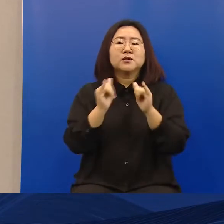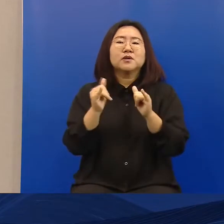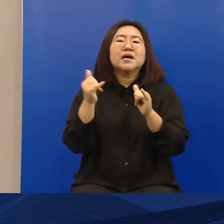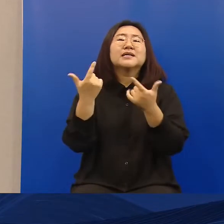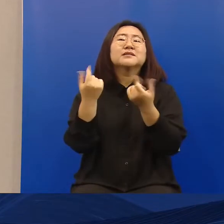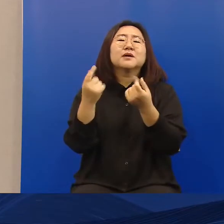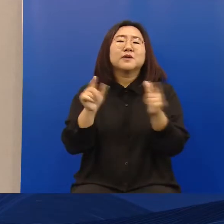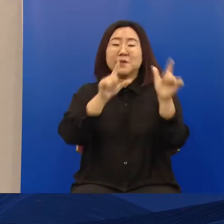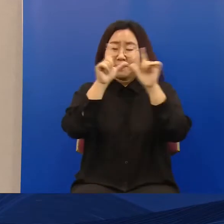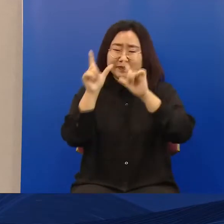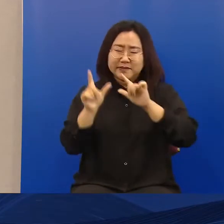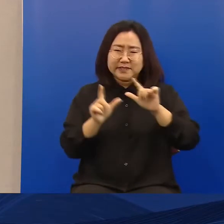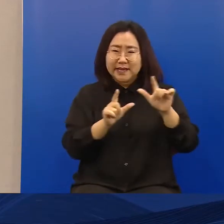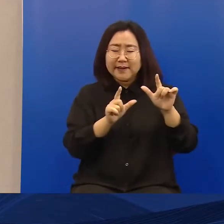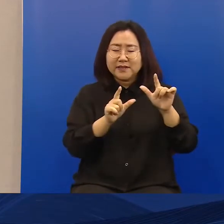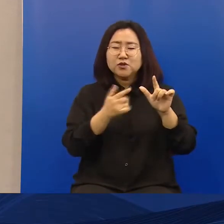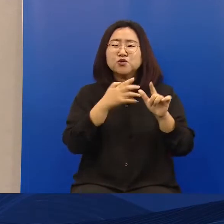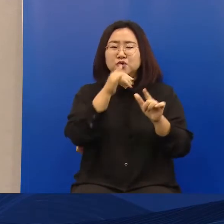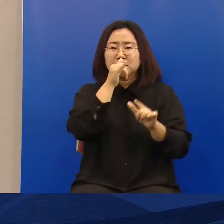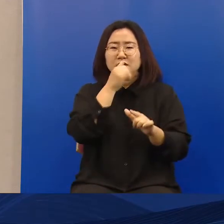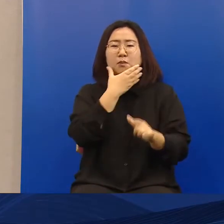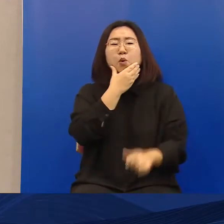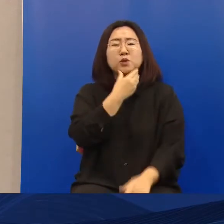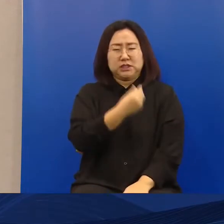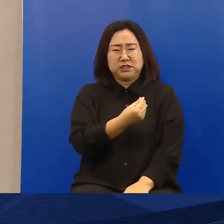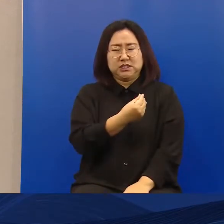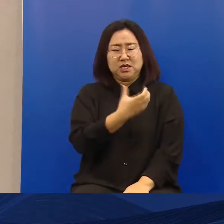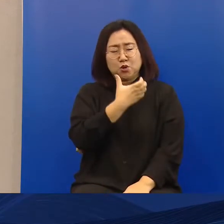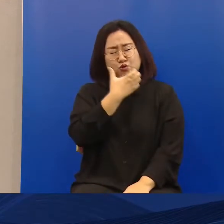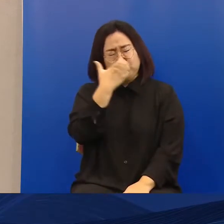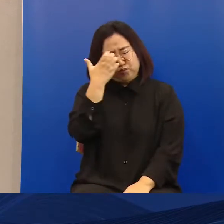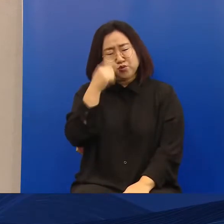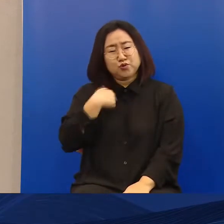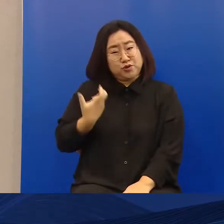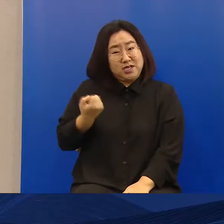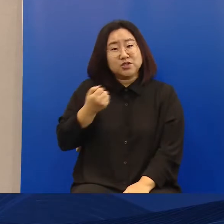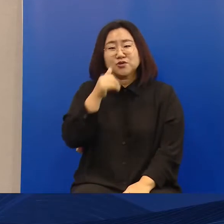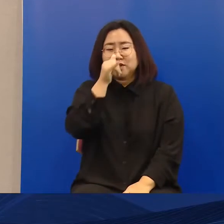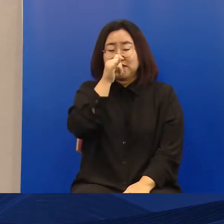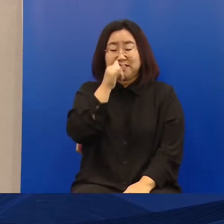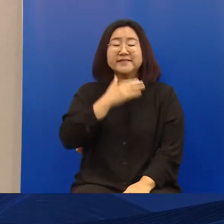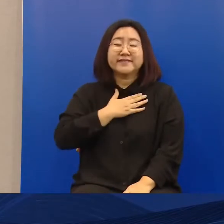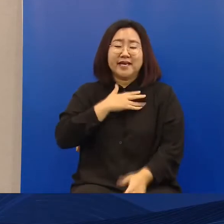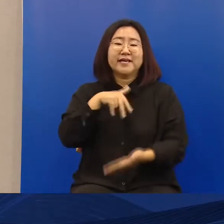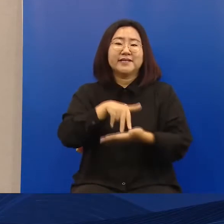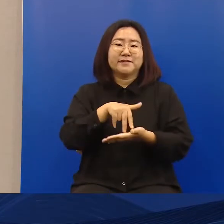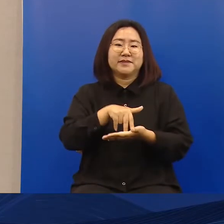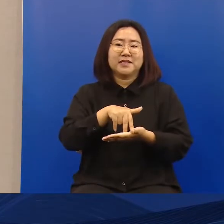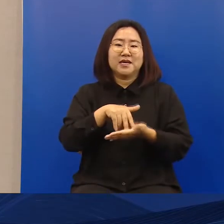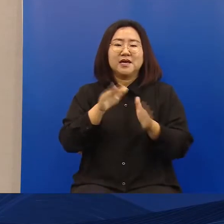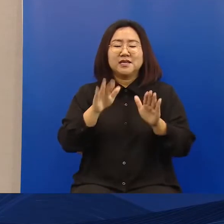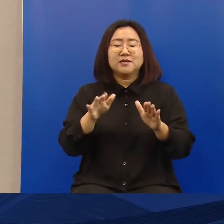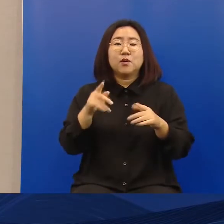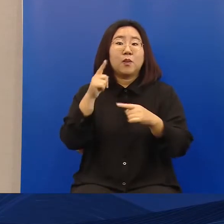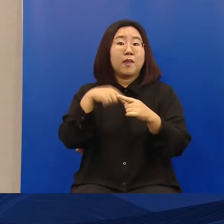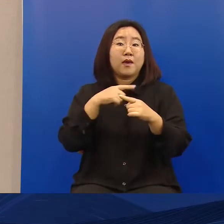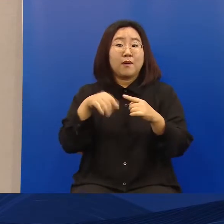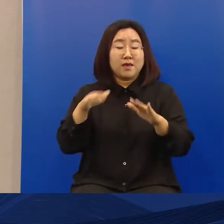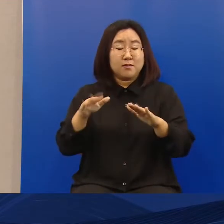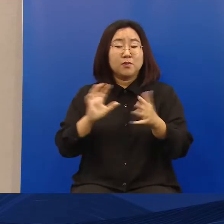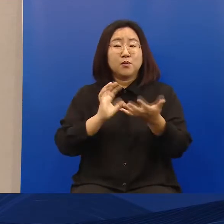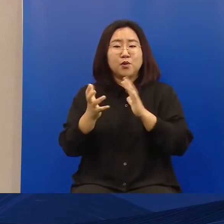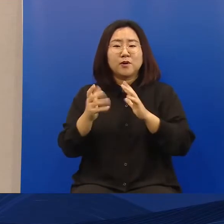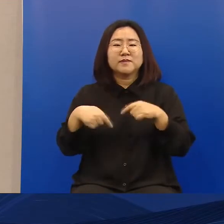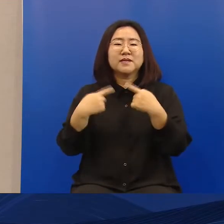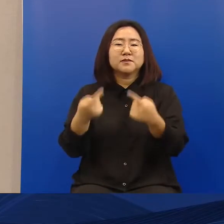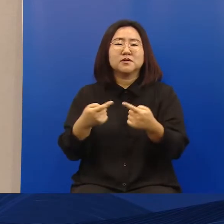만들어 나가는 복지를 꿈꾸는 그런 국회의원으로서 이번 대회의 의미가 굉장히 크다고 생각합니다.